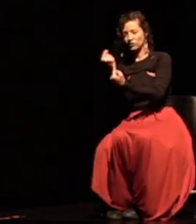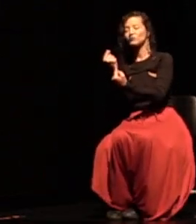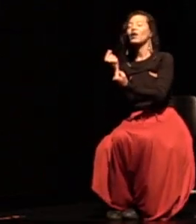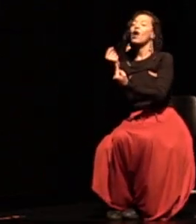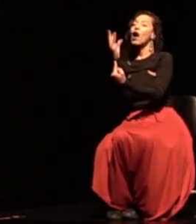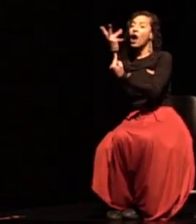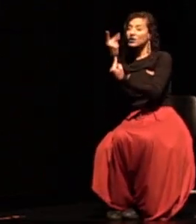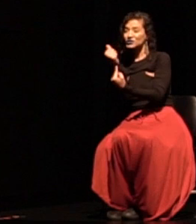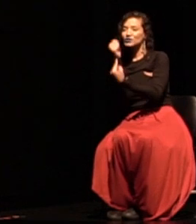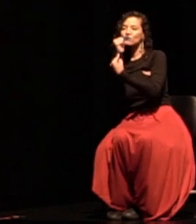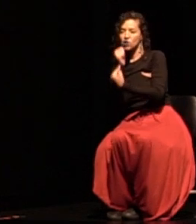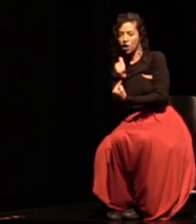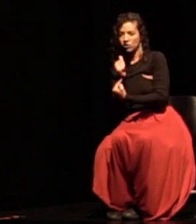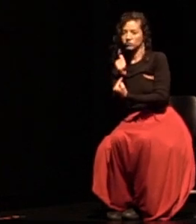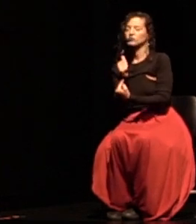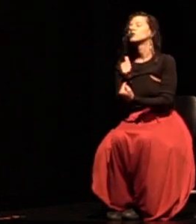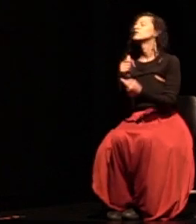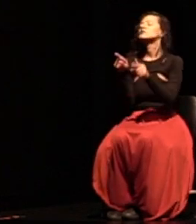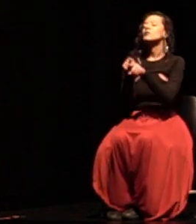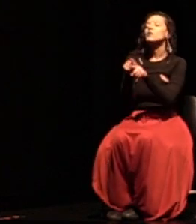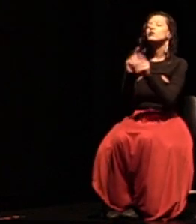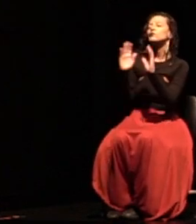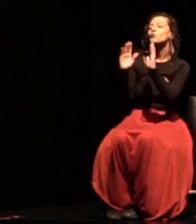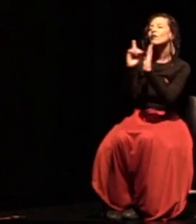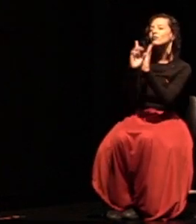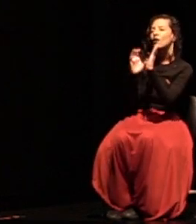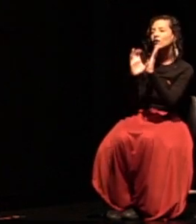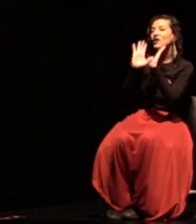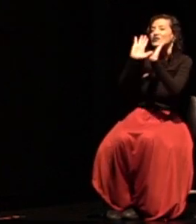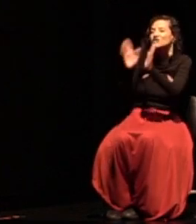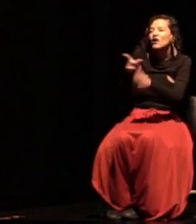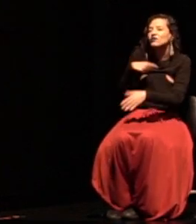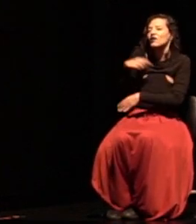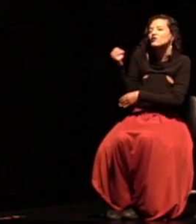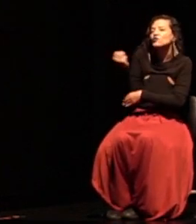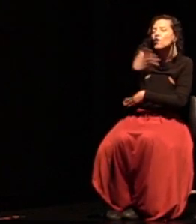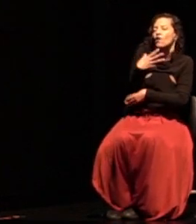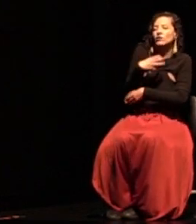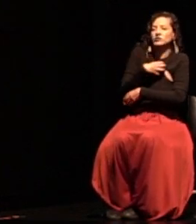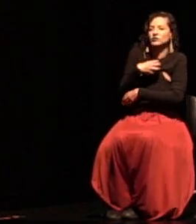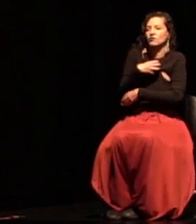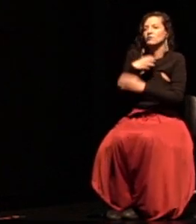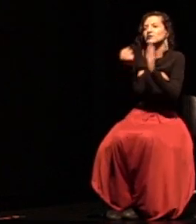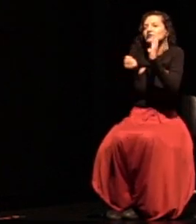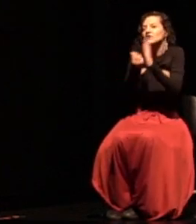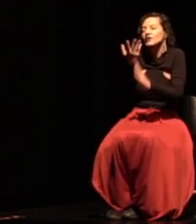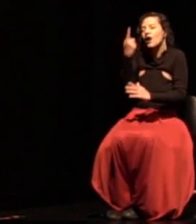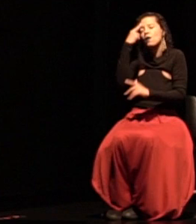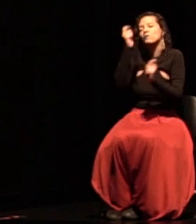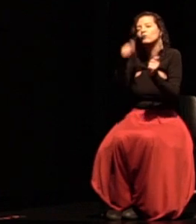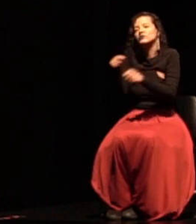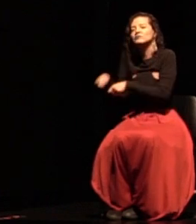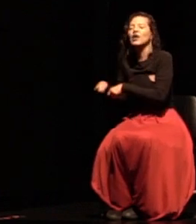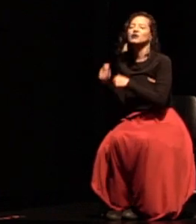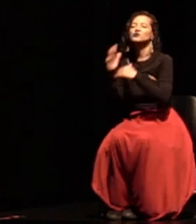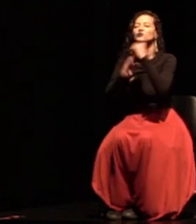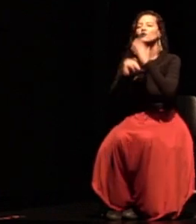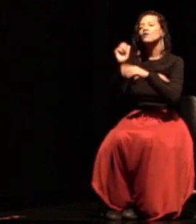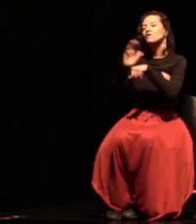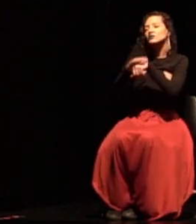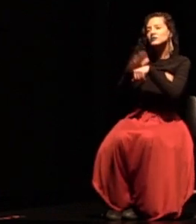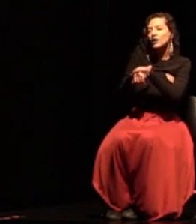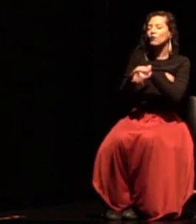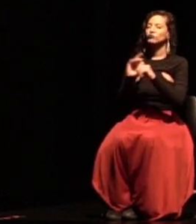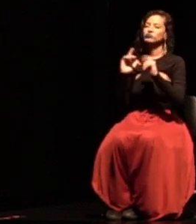década onde precisamente estão a surgir outras formas de reinventar as possibilidades de fazer arte a partir da fotografia e do